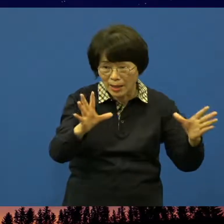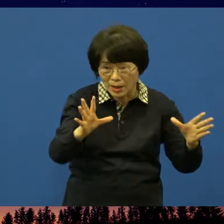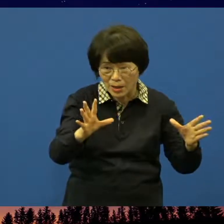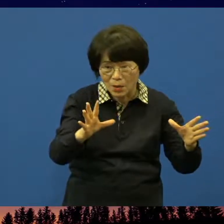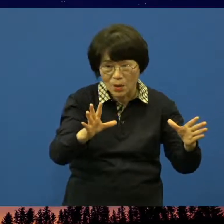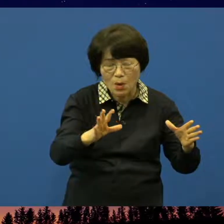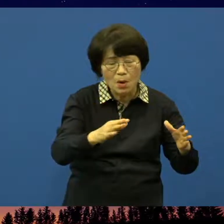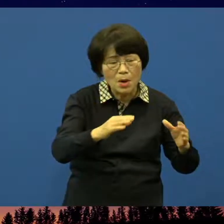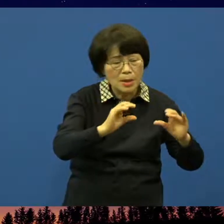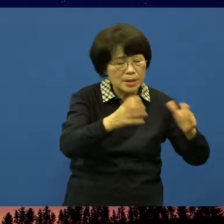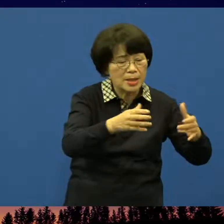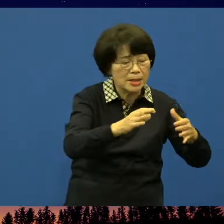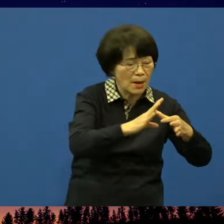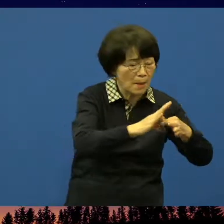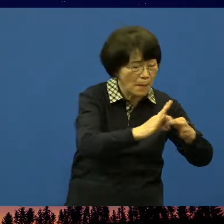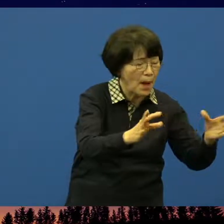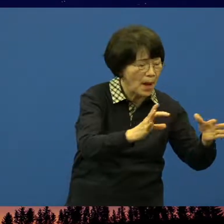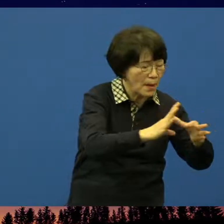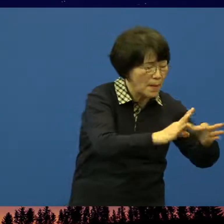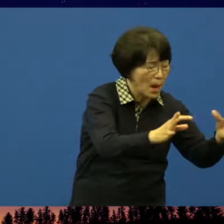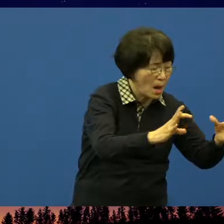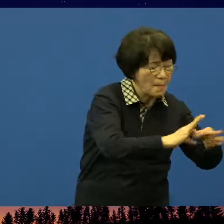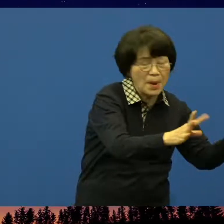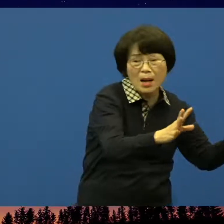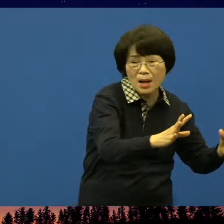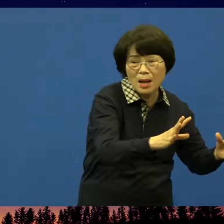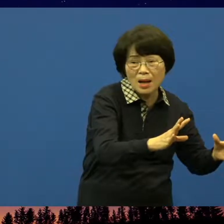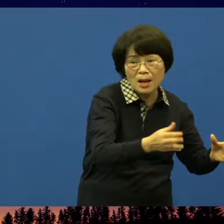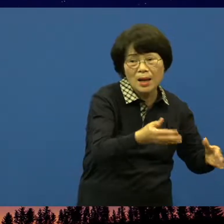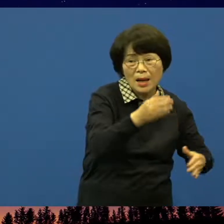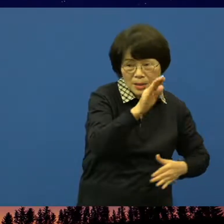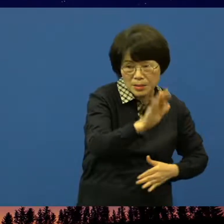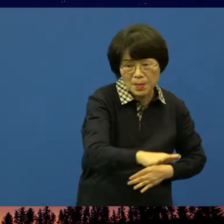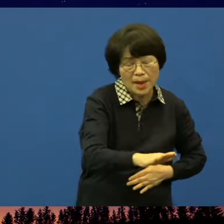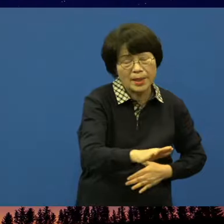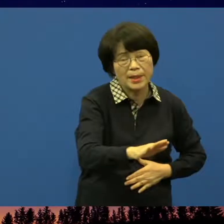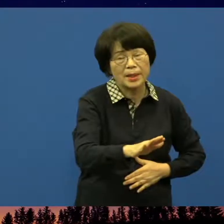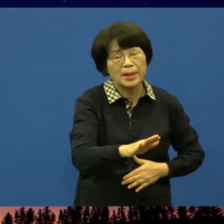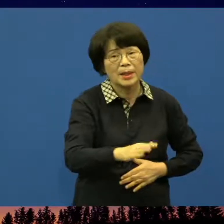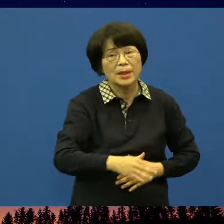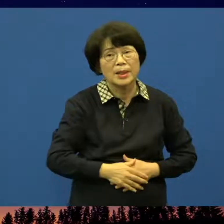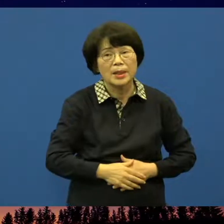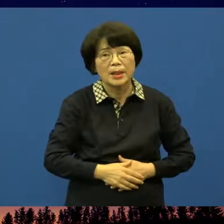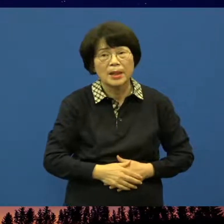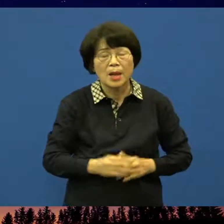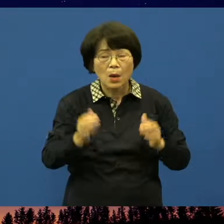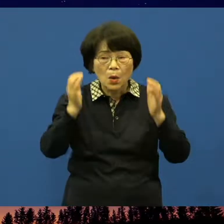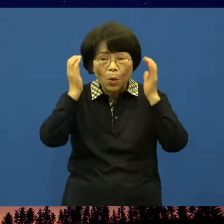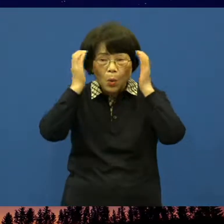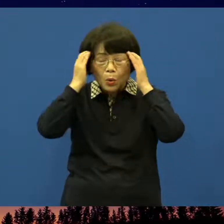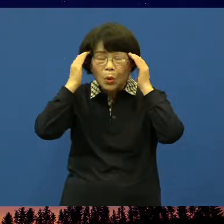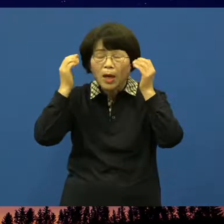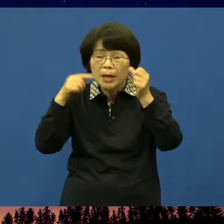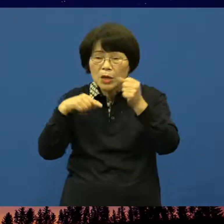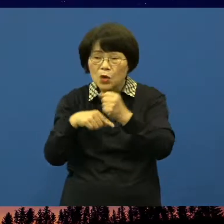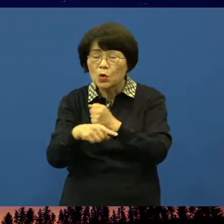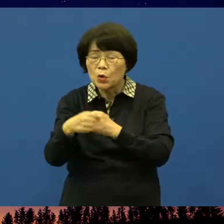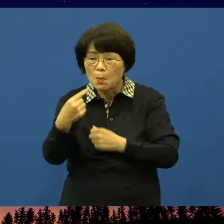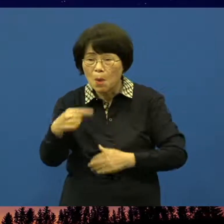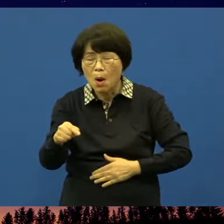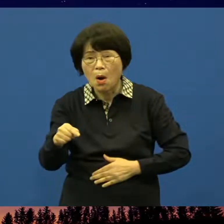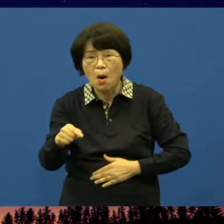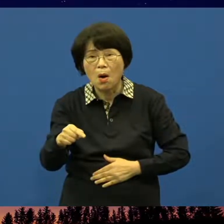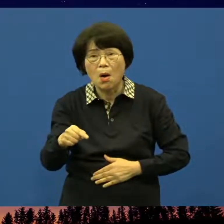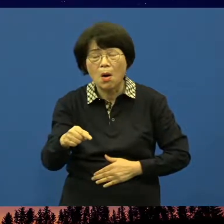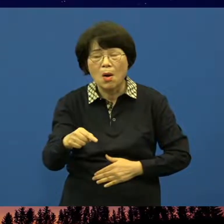관계가 깨어져 있습니다. 여러분, 세상 안으로 들어가 없어요. 다 관계가 깨어져 있어요. 여러분. 고통하는 이유는 거기에 있는 겁니다.